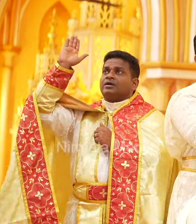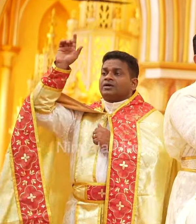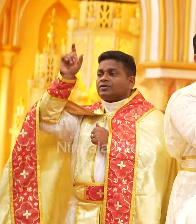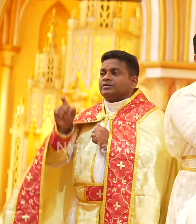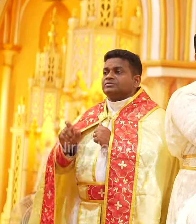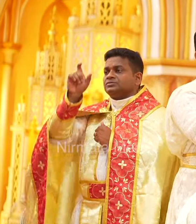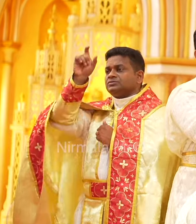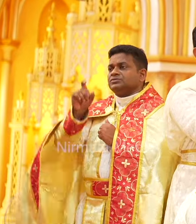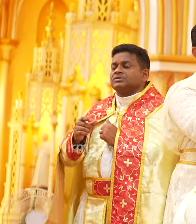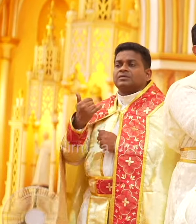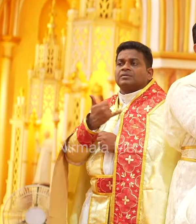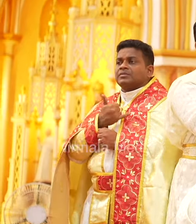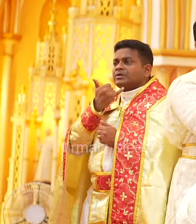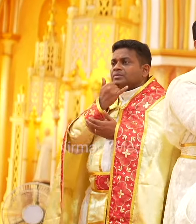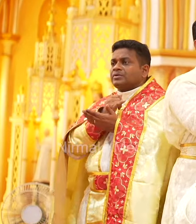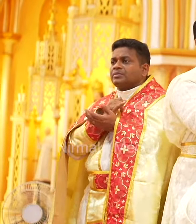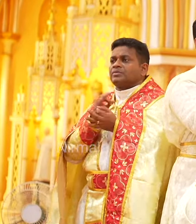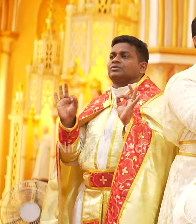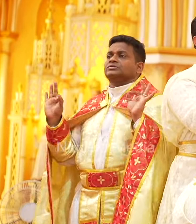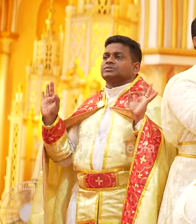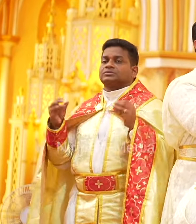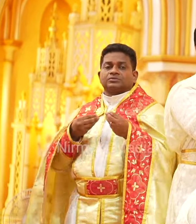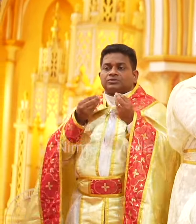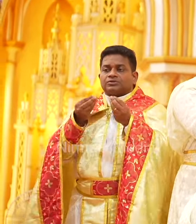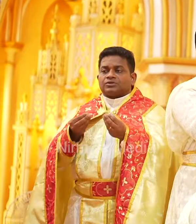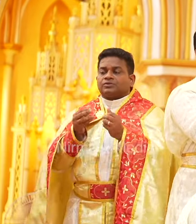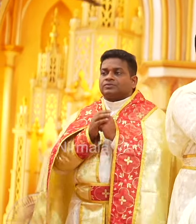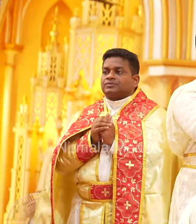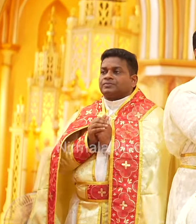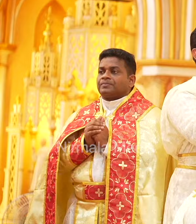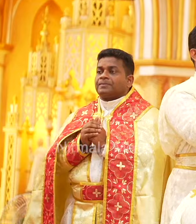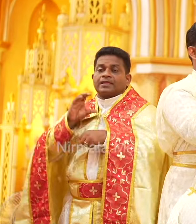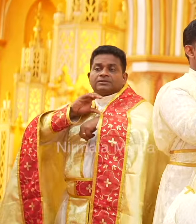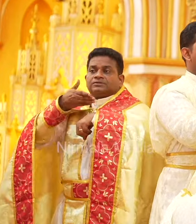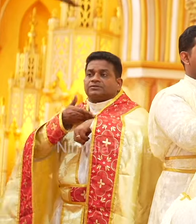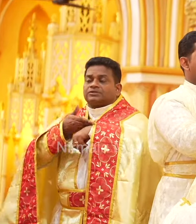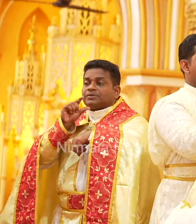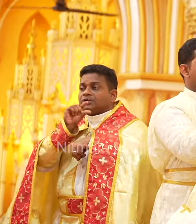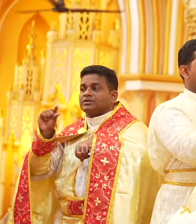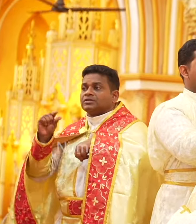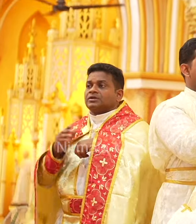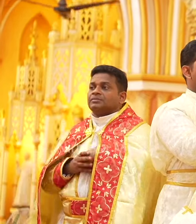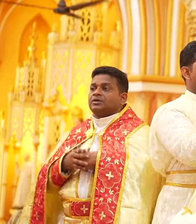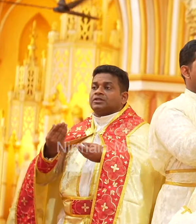ജനത്തിന് പാപമോചനം നൽകുന്നതിനും സഭയുടെ നാമത്തിൽ